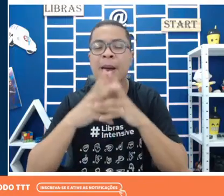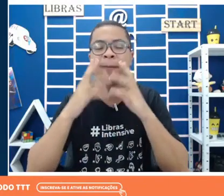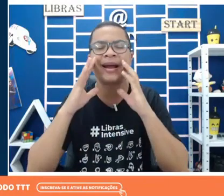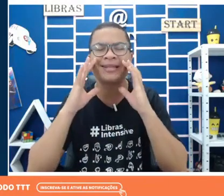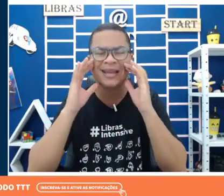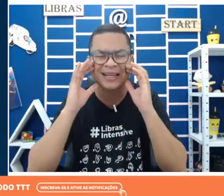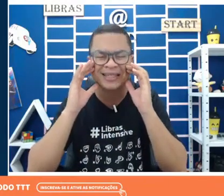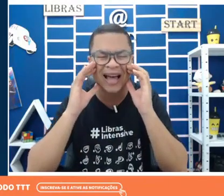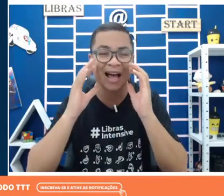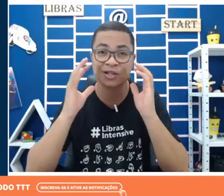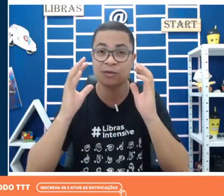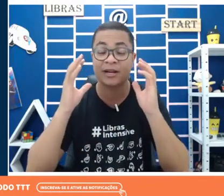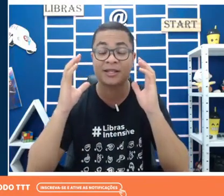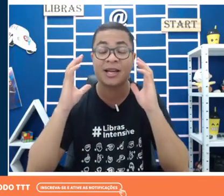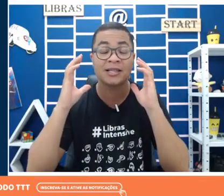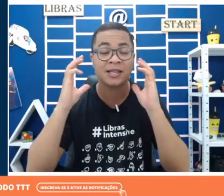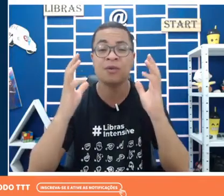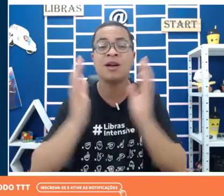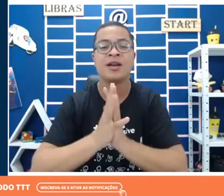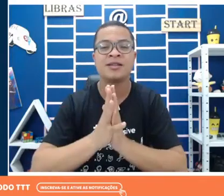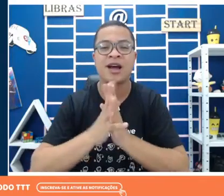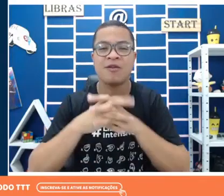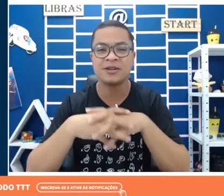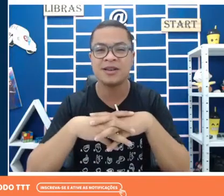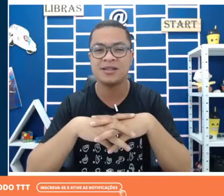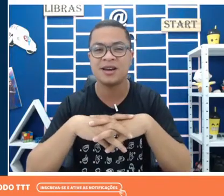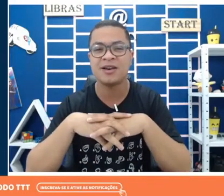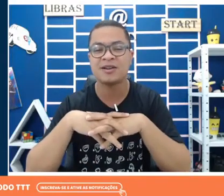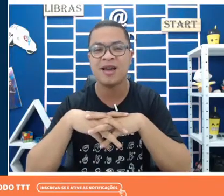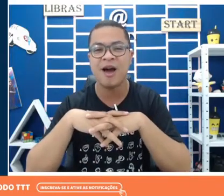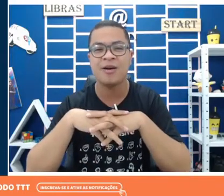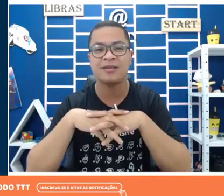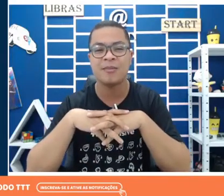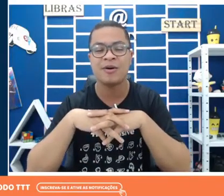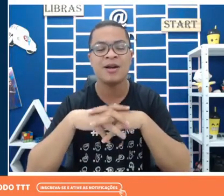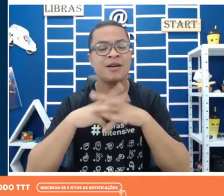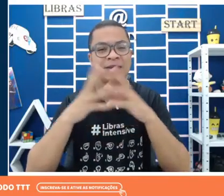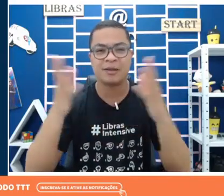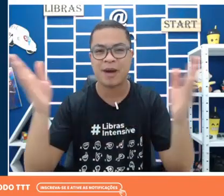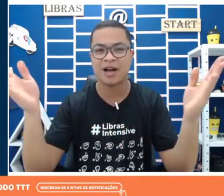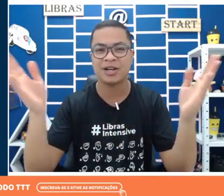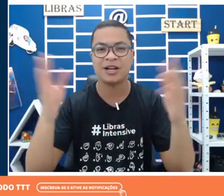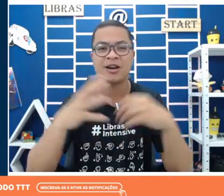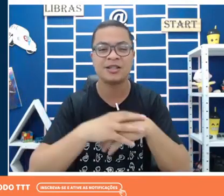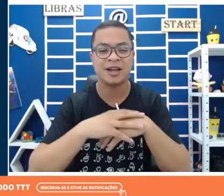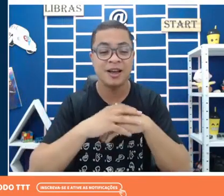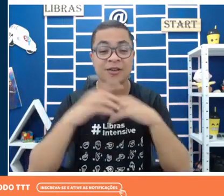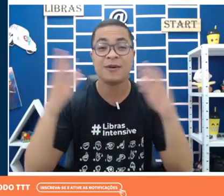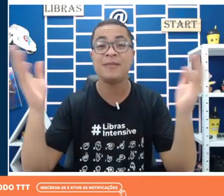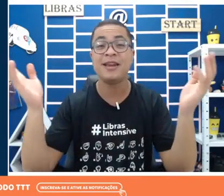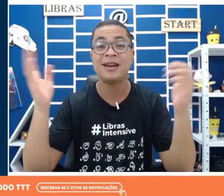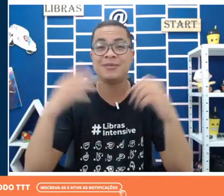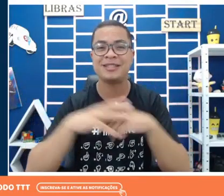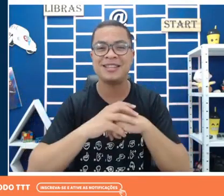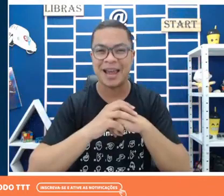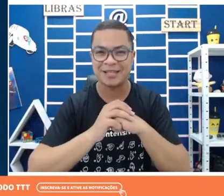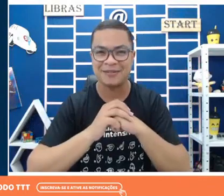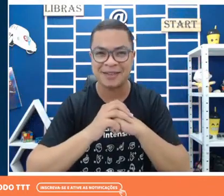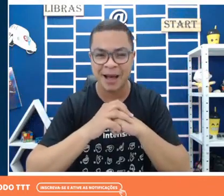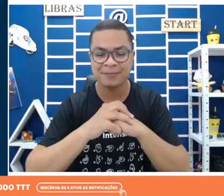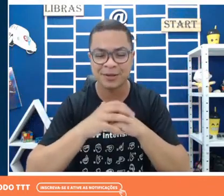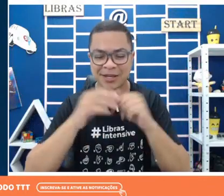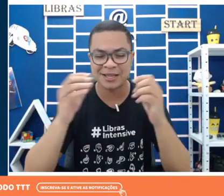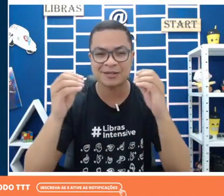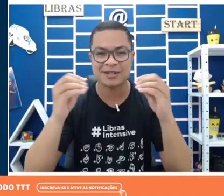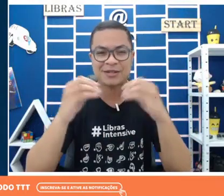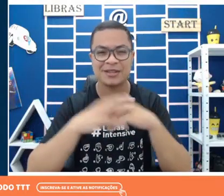bem-vindos. Prazerzaço, prazerzão estar com vocês aí na nossa aula, tá bom? Fazer parte aí da nossa família Libras Intensive,